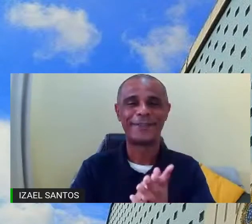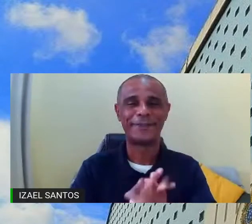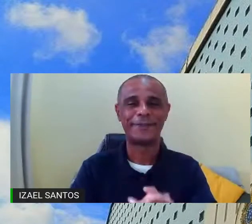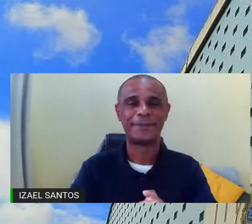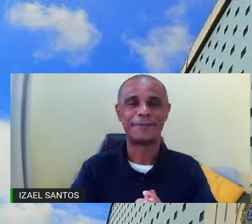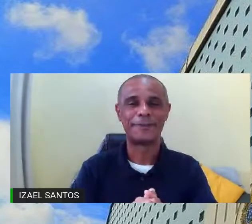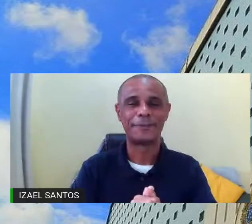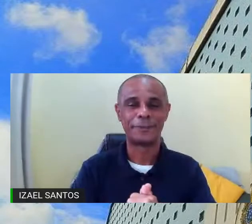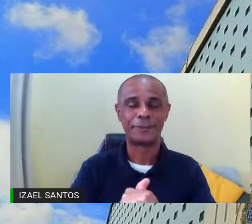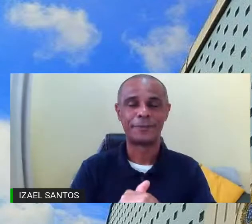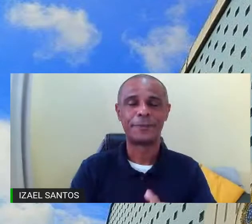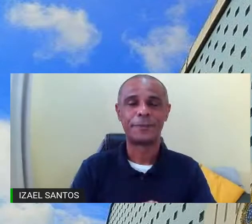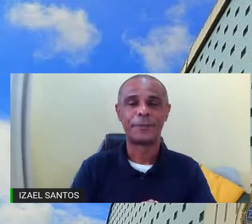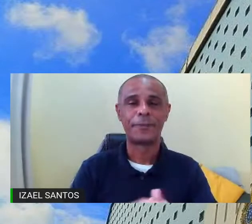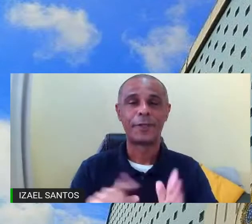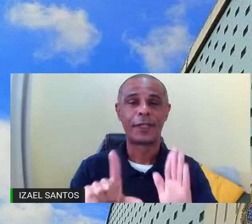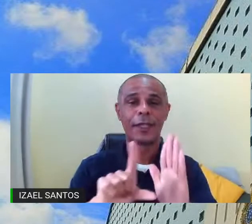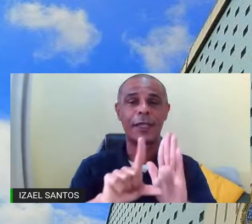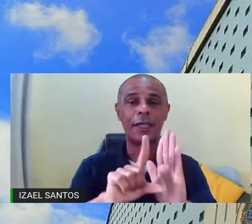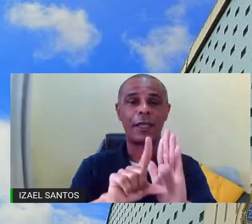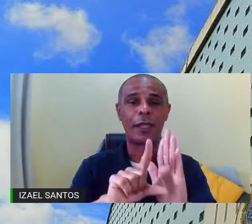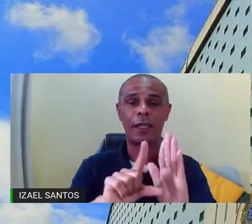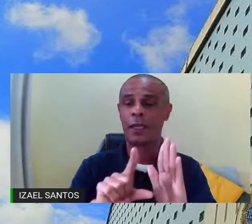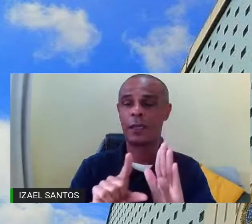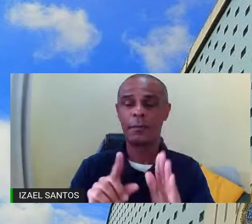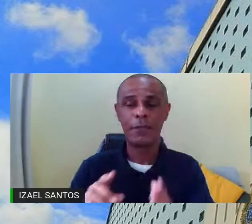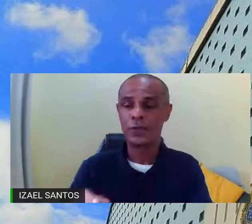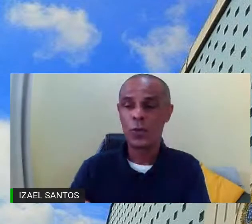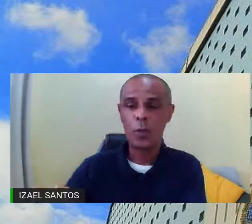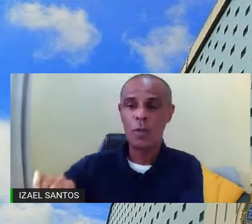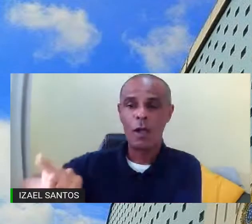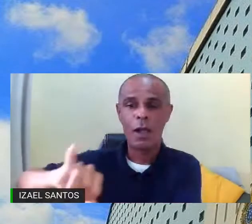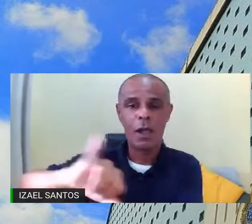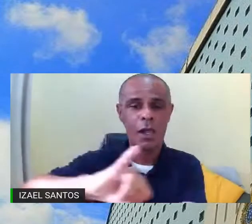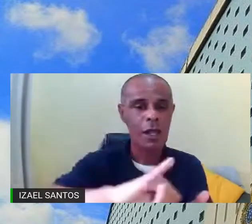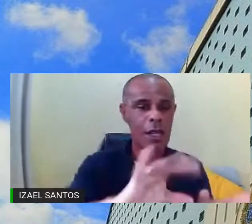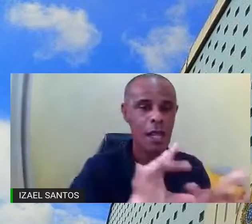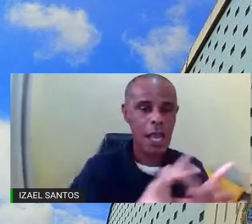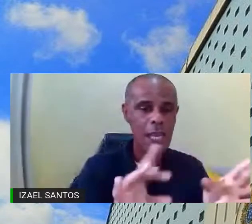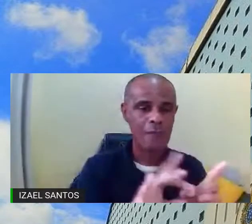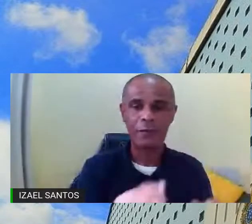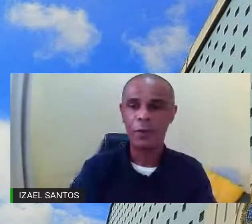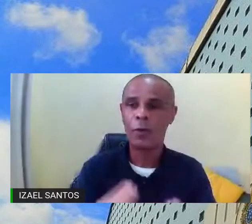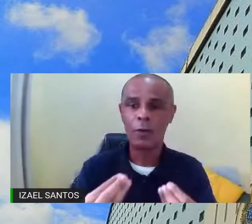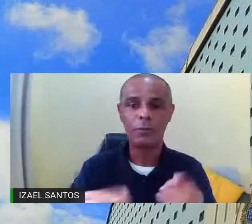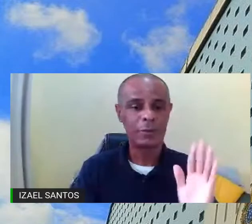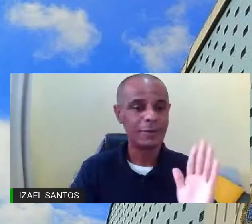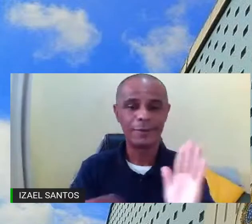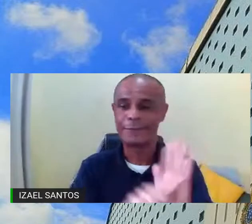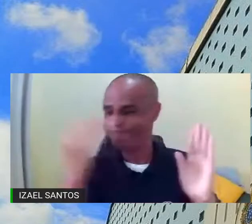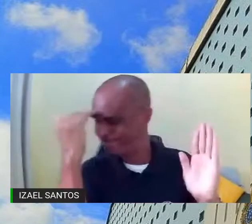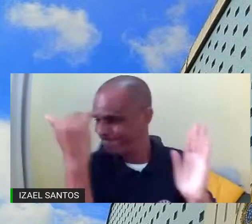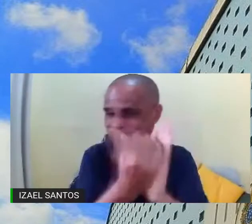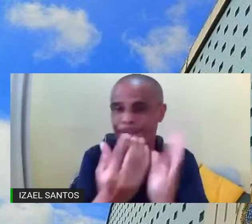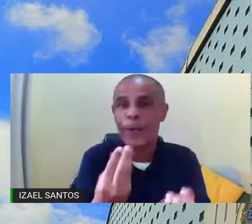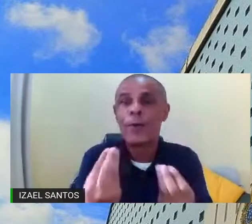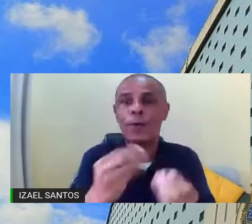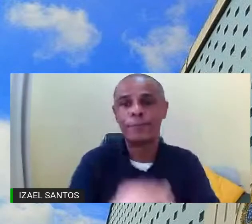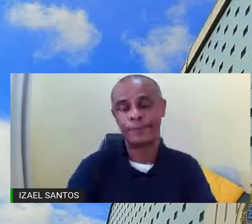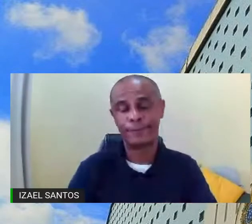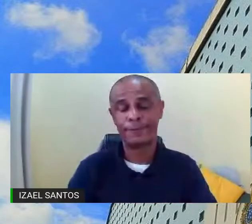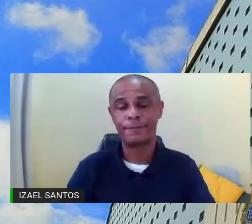me expressar. Qual é a autonomia que está sendo utilizada? Como os institutos podem fazer frente a